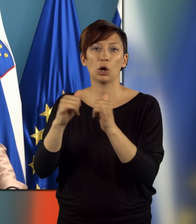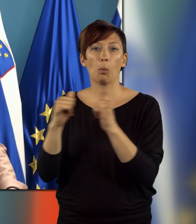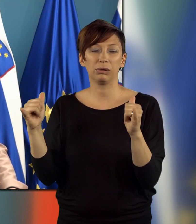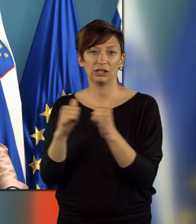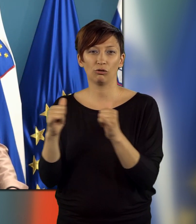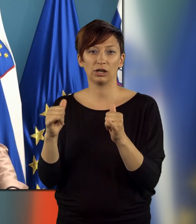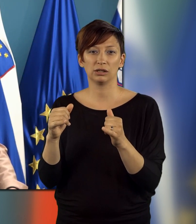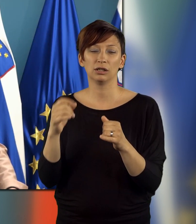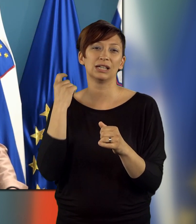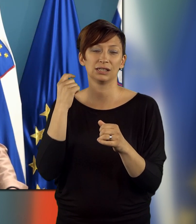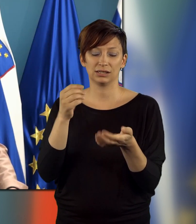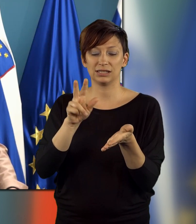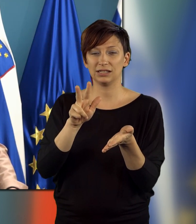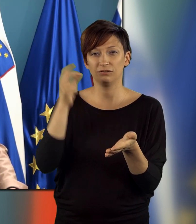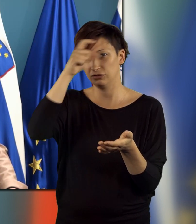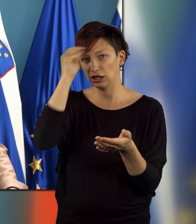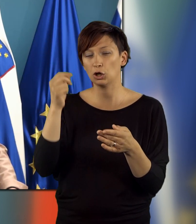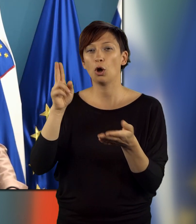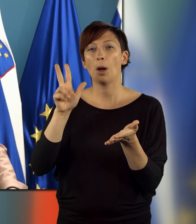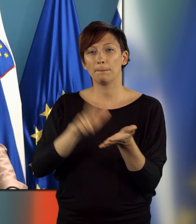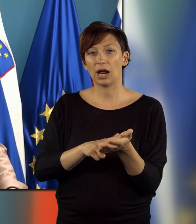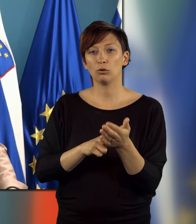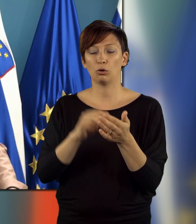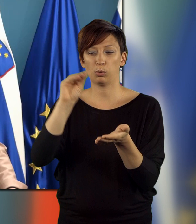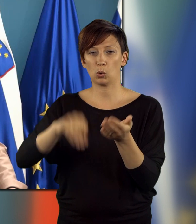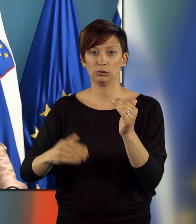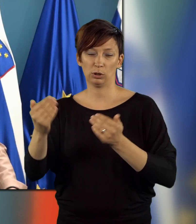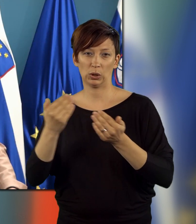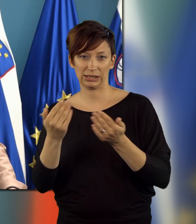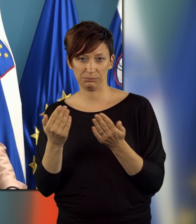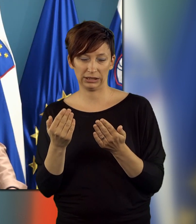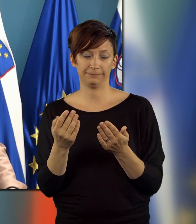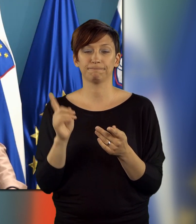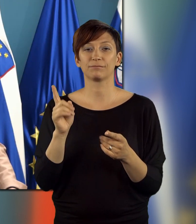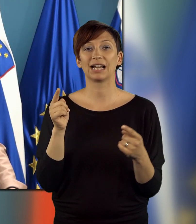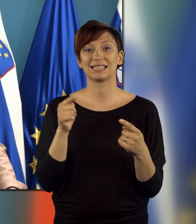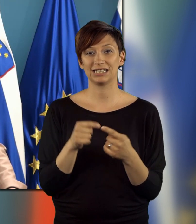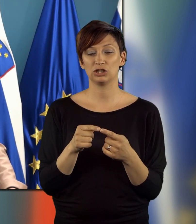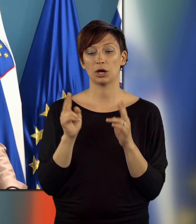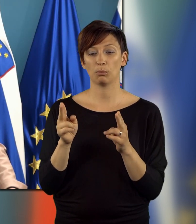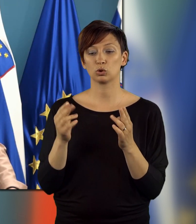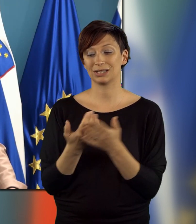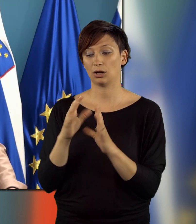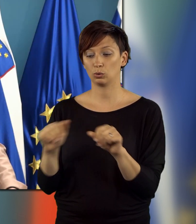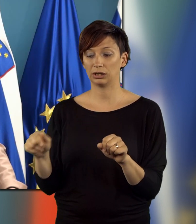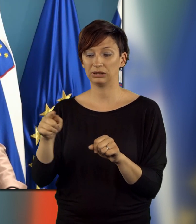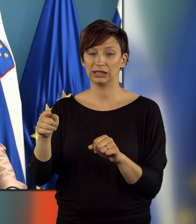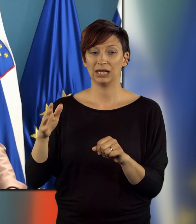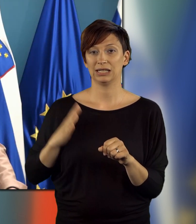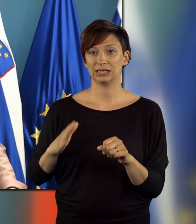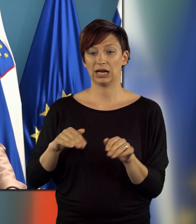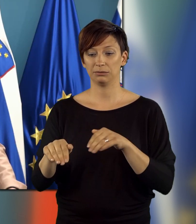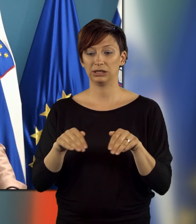oblikovano civilno-pravno pogodbeno razmerje. Kar se tiče možnosti za ukrepanje na